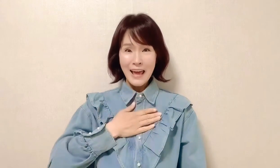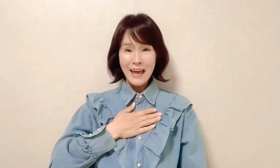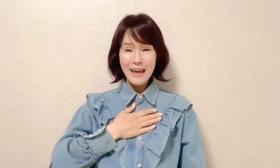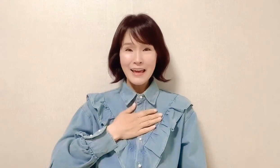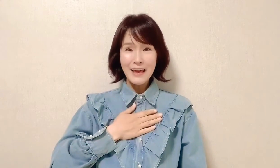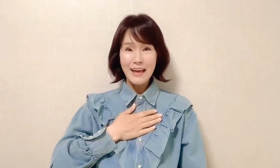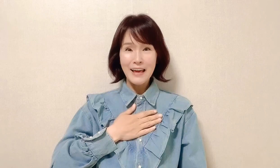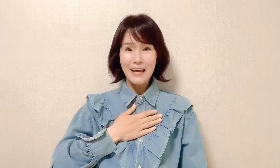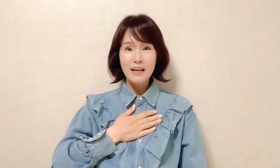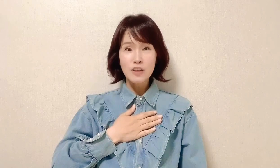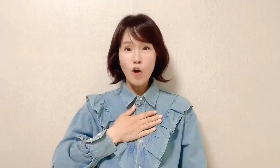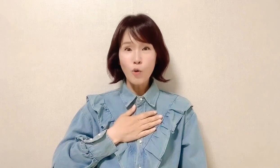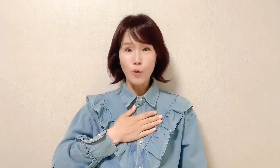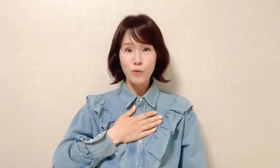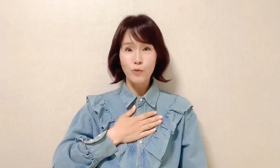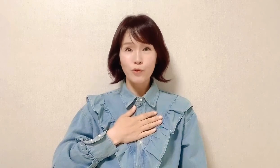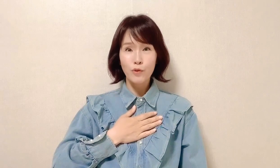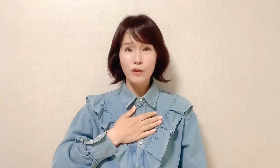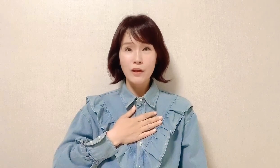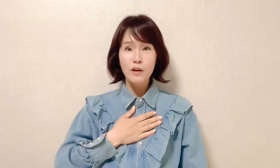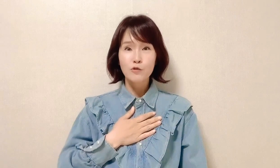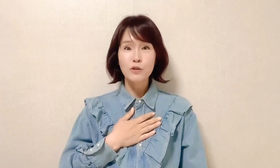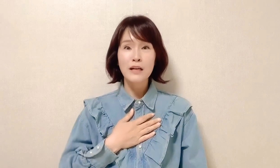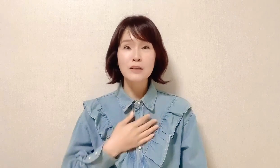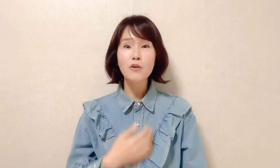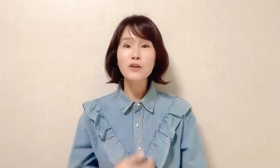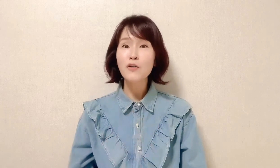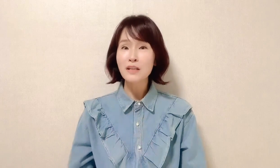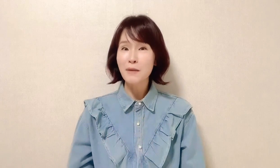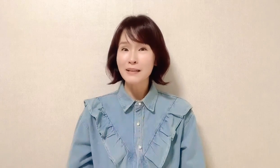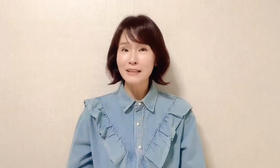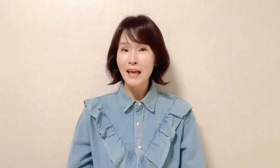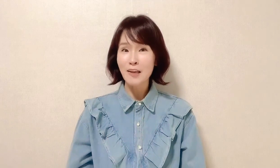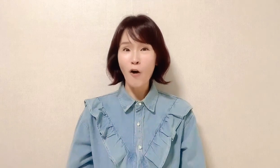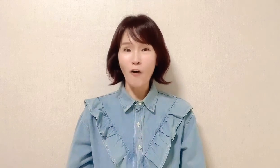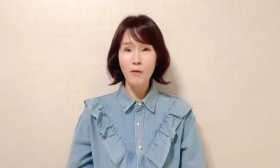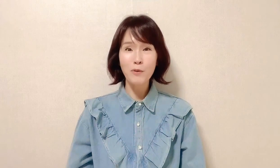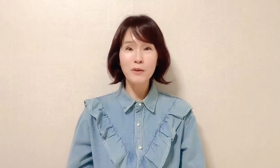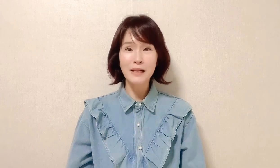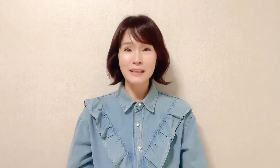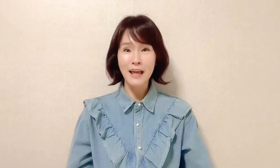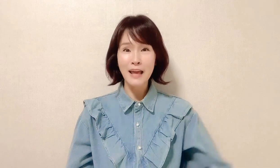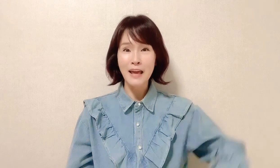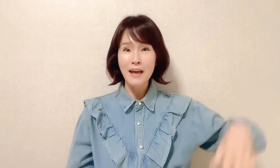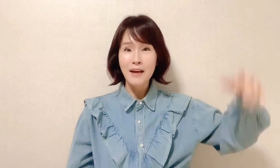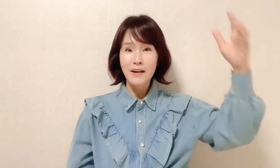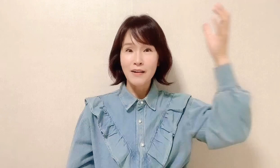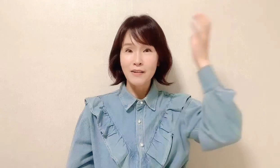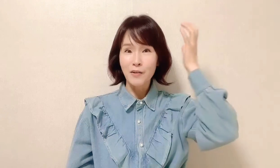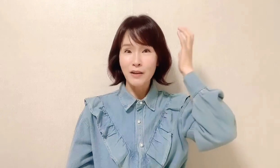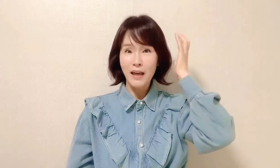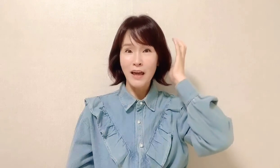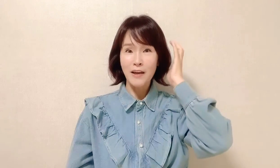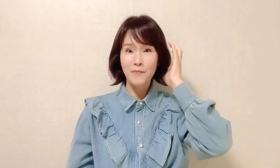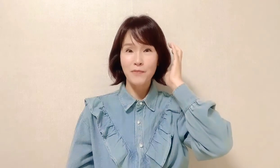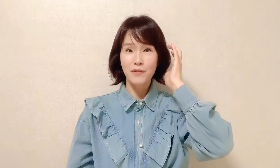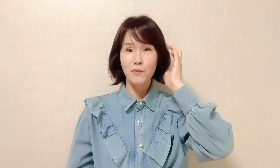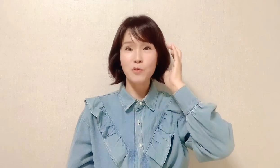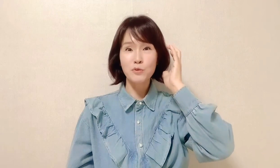나의 영혼. 우리가 성령님 할 때, 영 표현할 때 이렇게